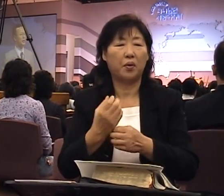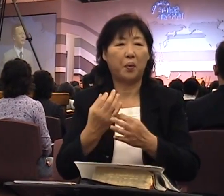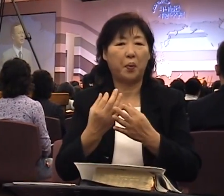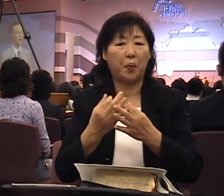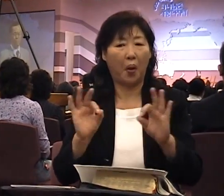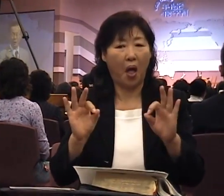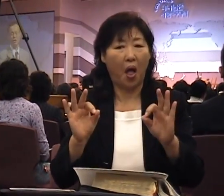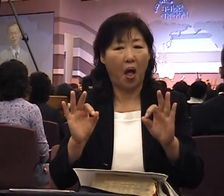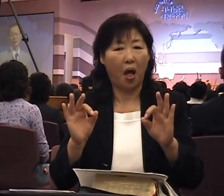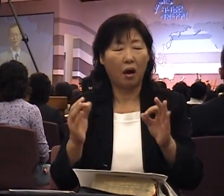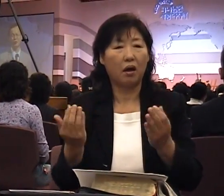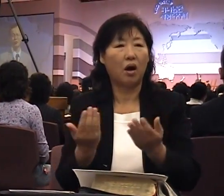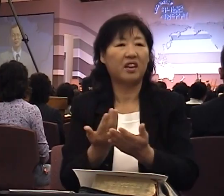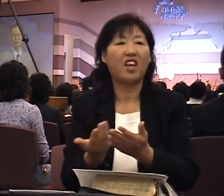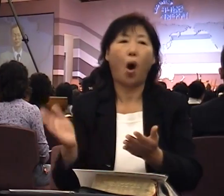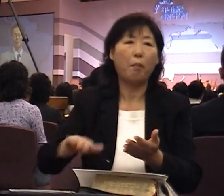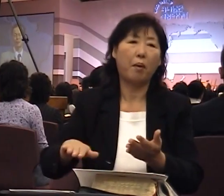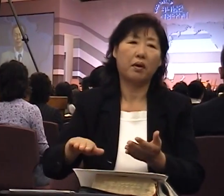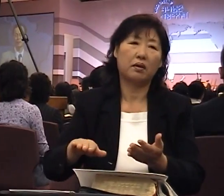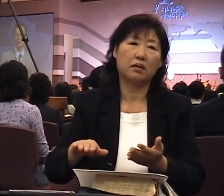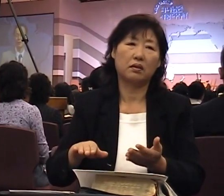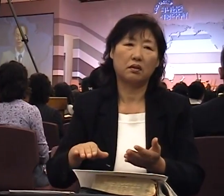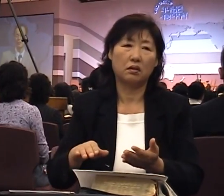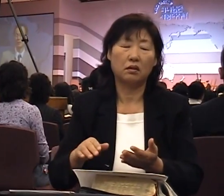있습니다. 재판장에게 있습니다.